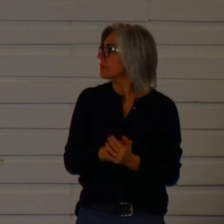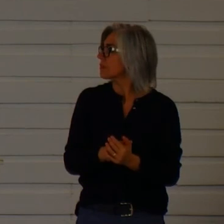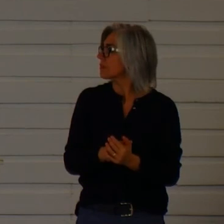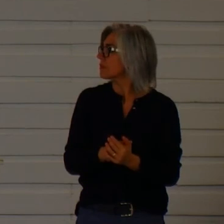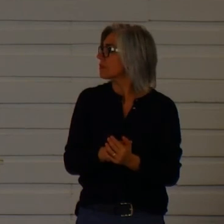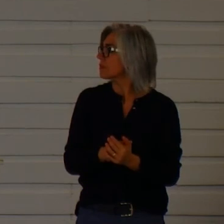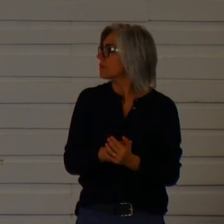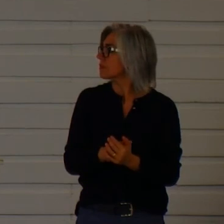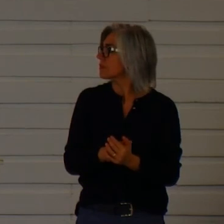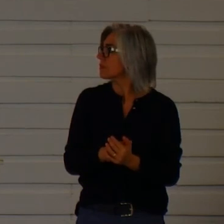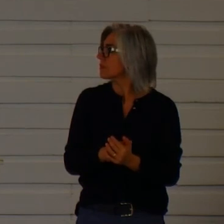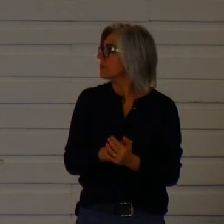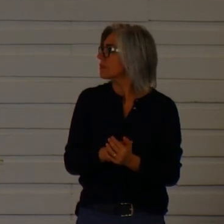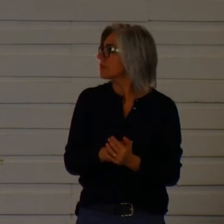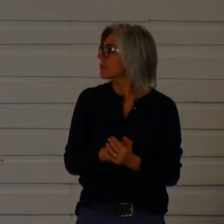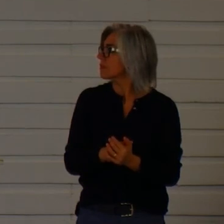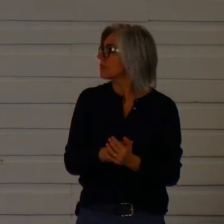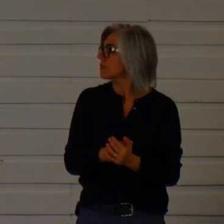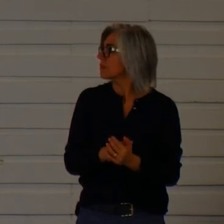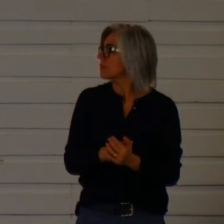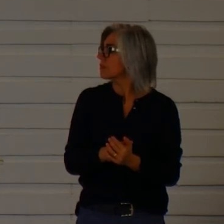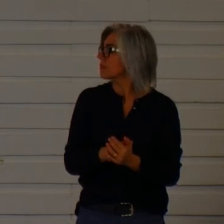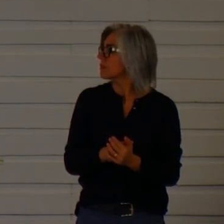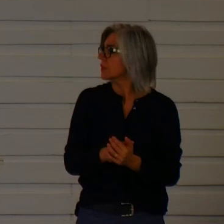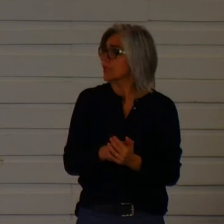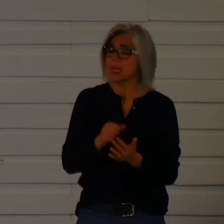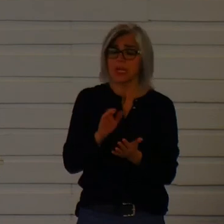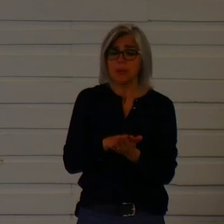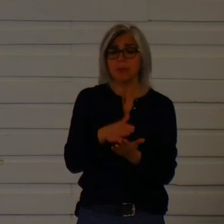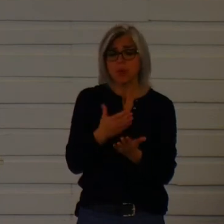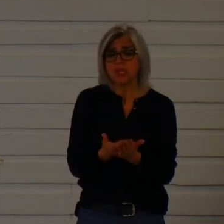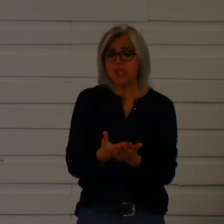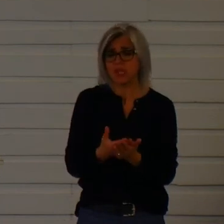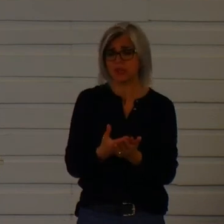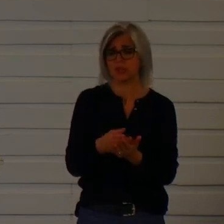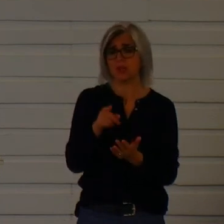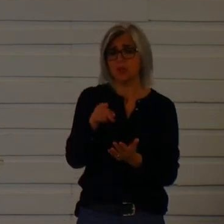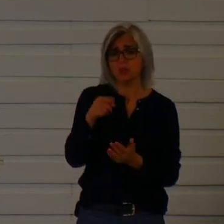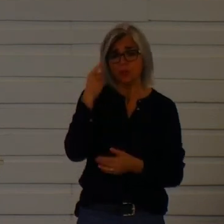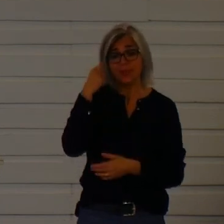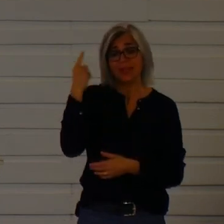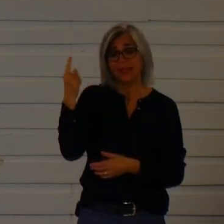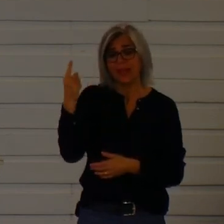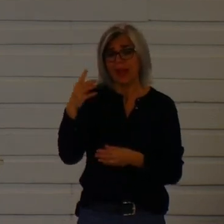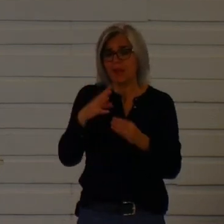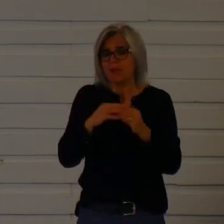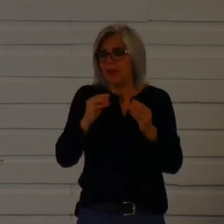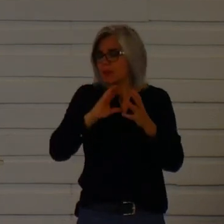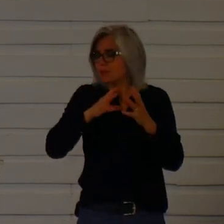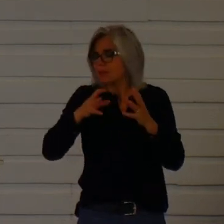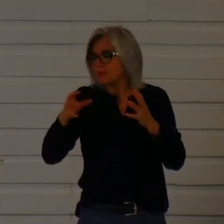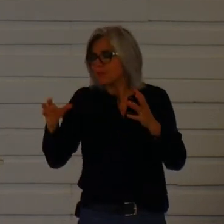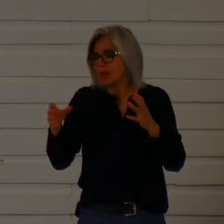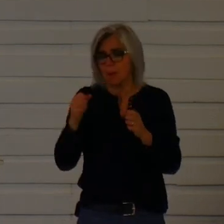lo possono fare, ma intanto le cose che si possono fare, forse tu puoi avere delle idee, delle cose che puoi fare per l'opera del Signore, ma se io